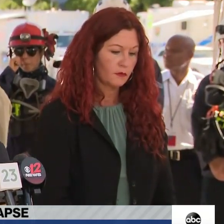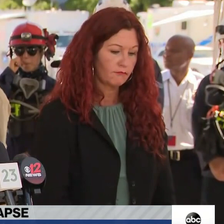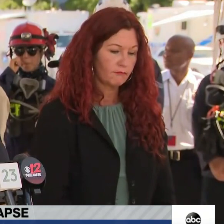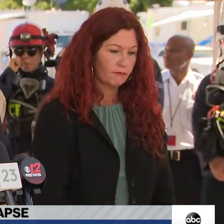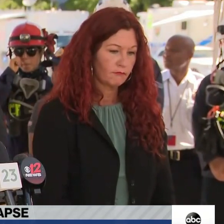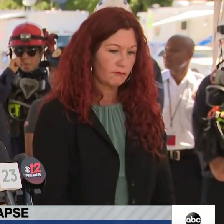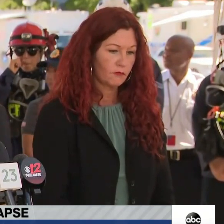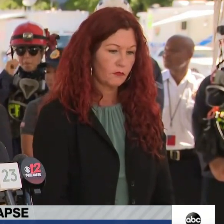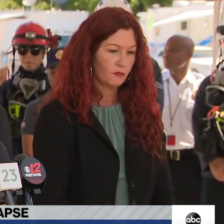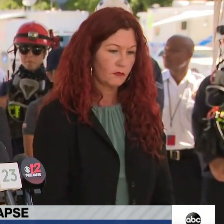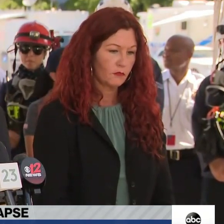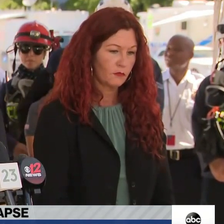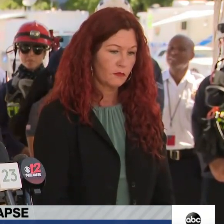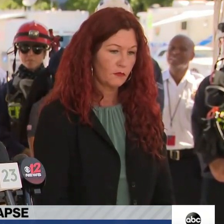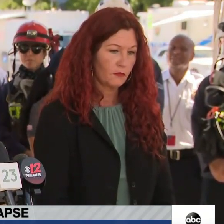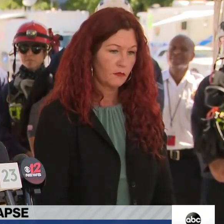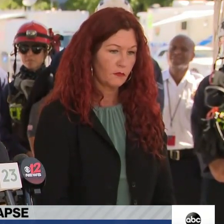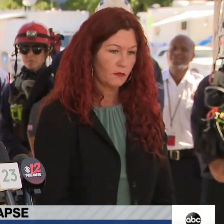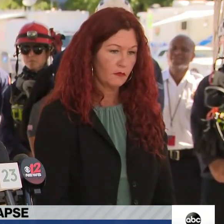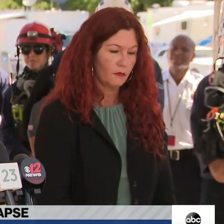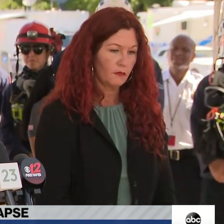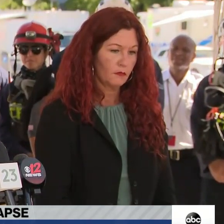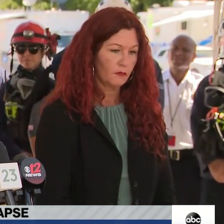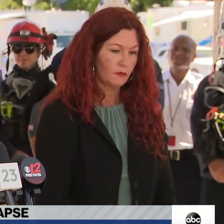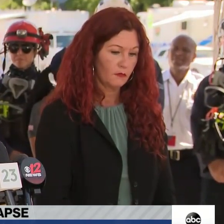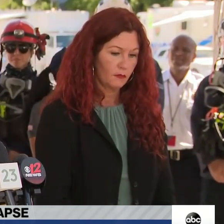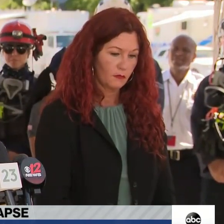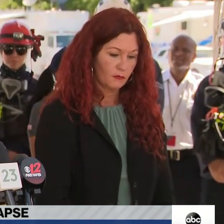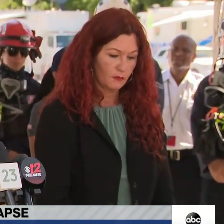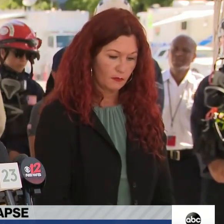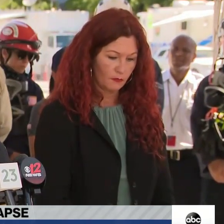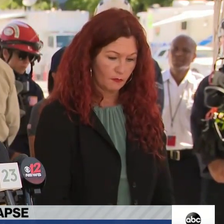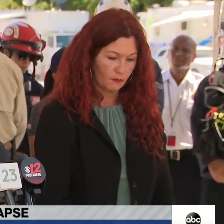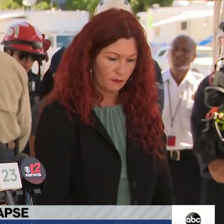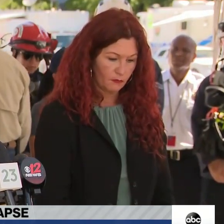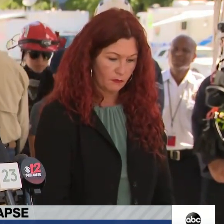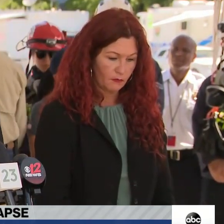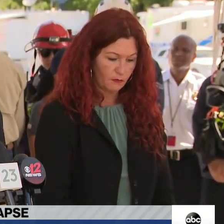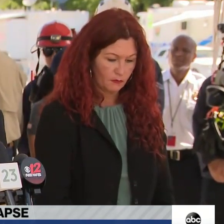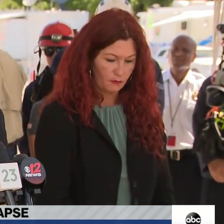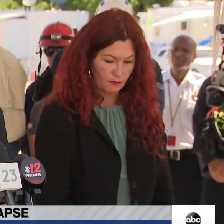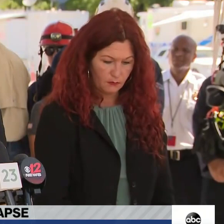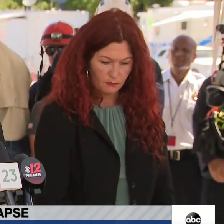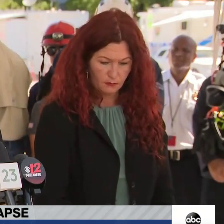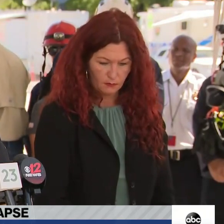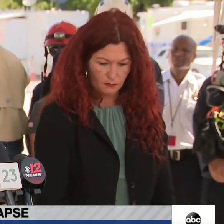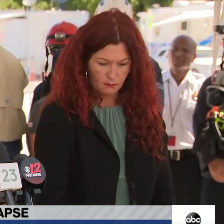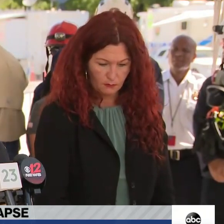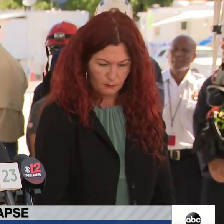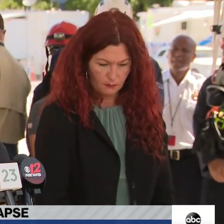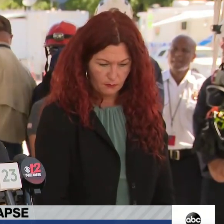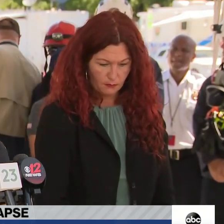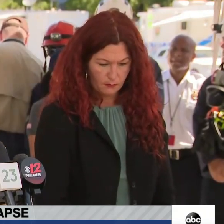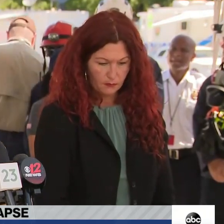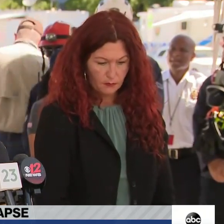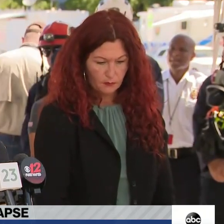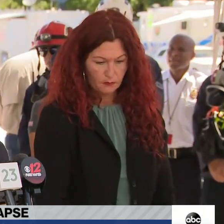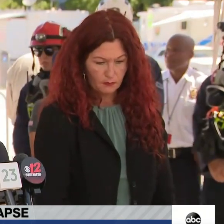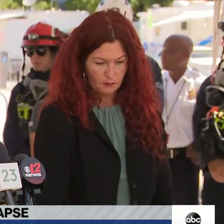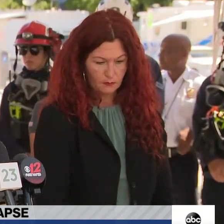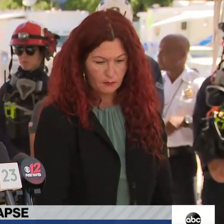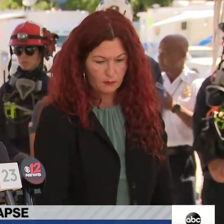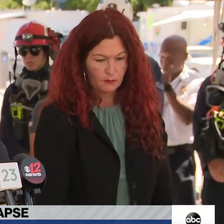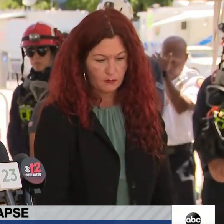de la península del sur de la Florida y también el sur oeste, posiblemente extendiéndose hacia el norte del estado de la